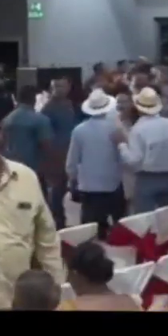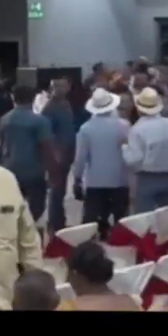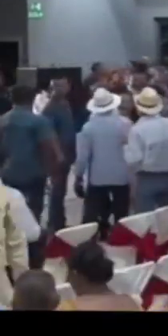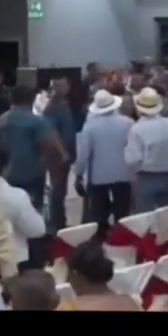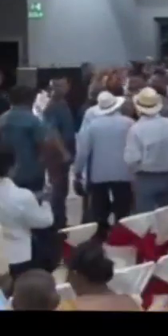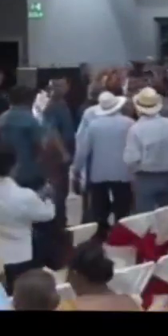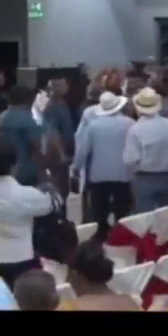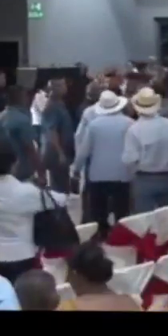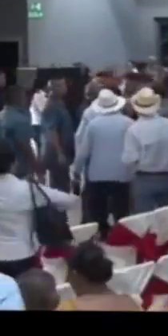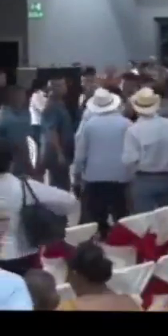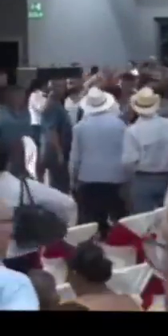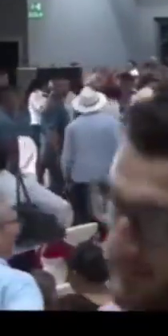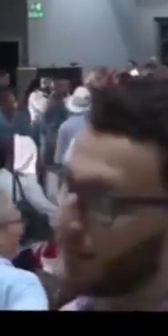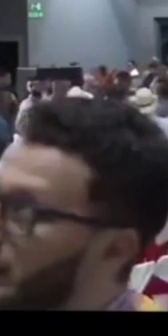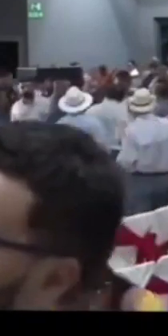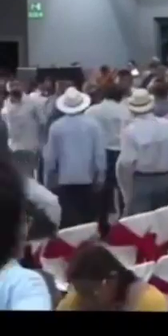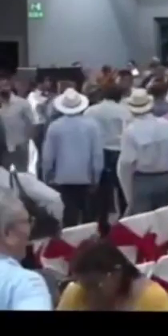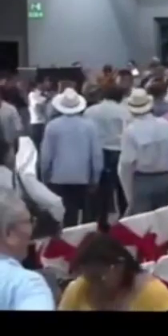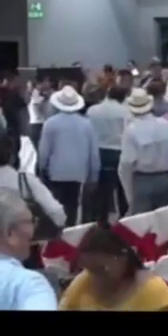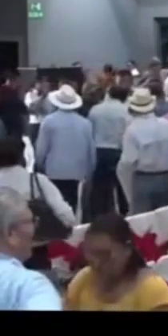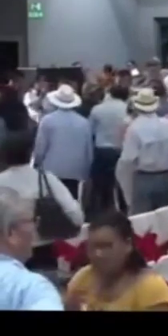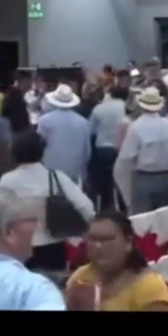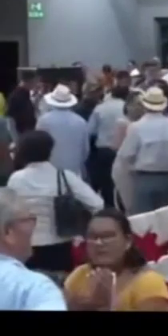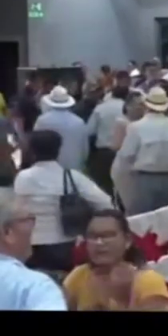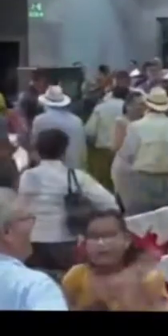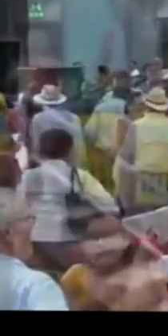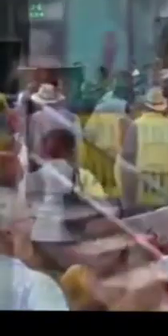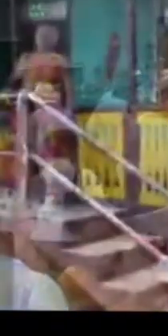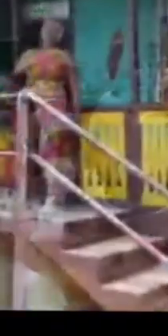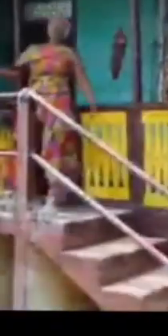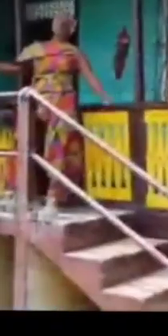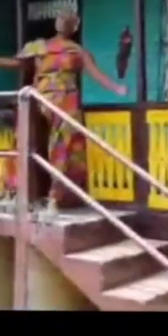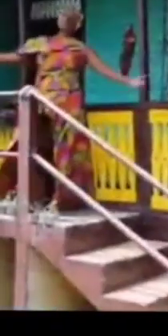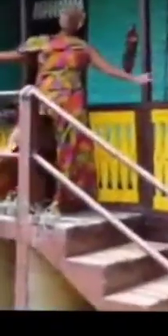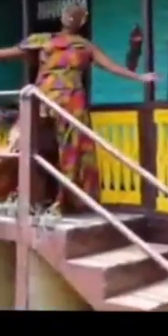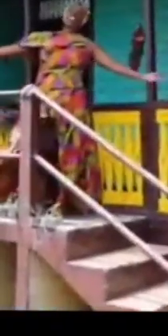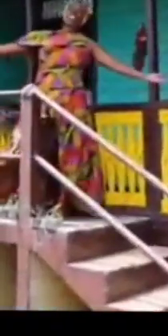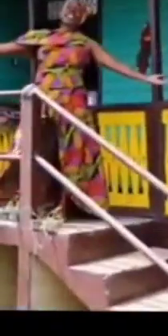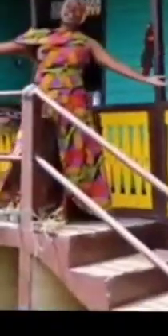del mandatario a todos y todas muy